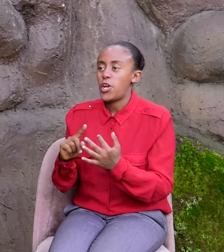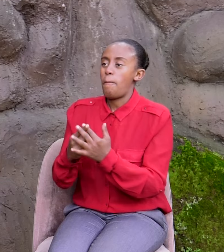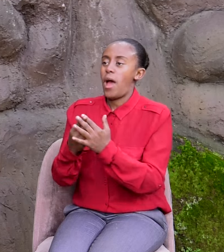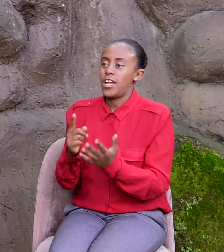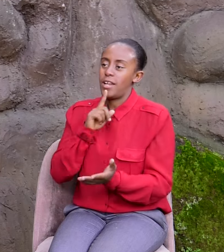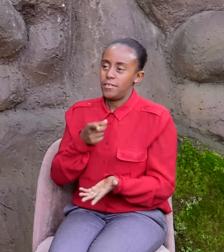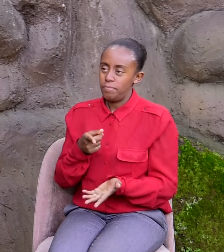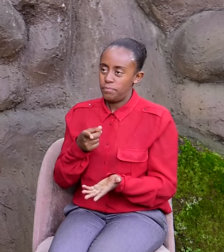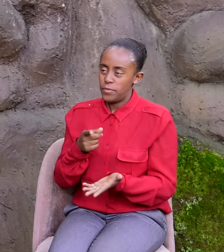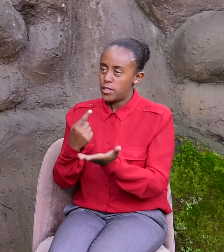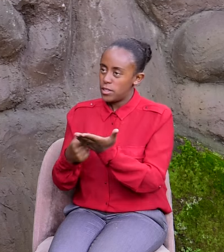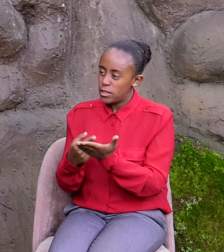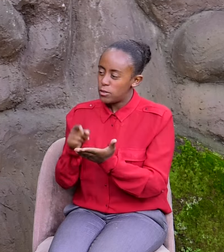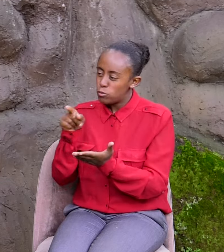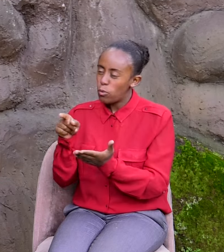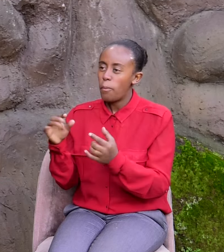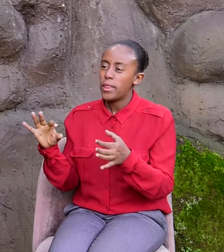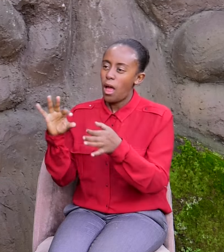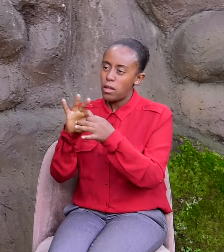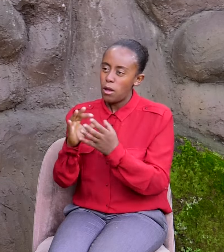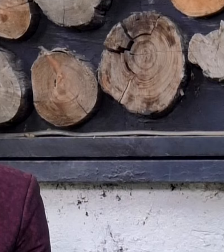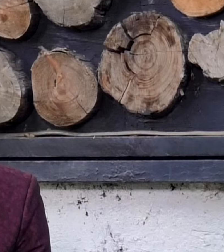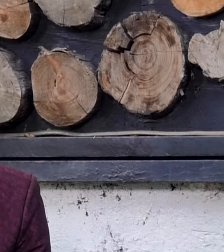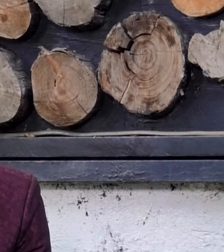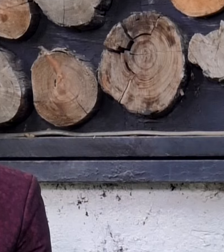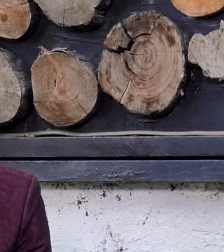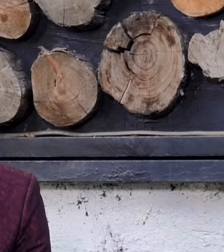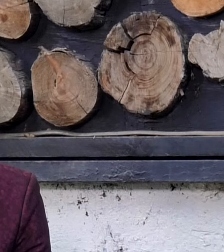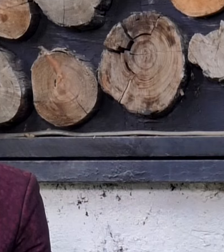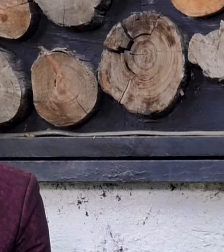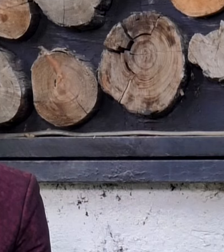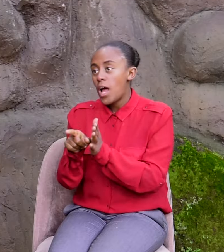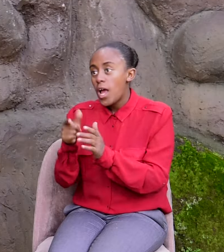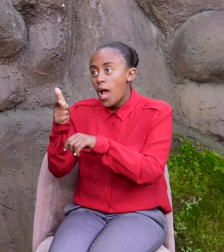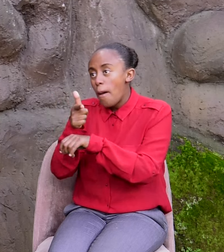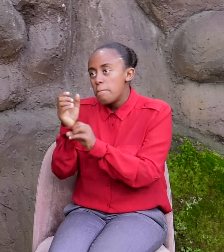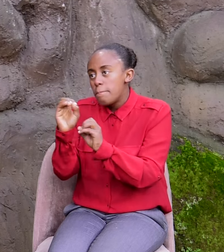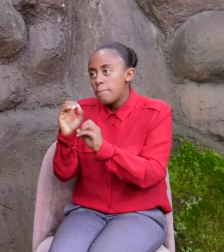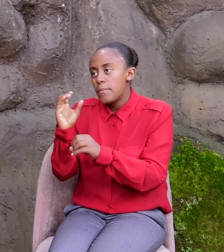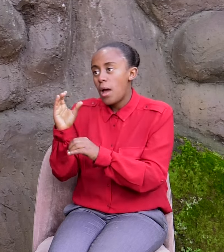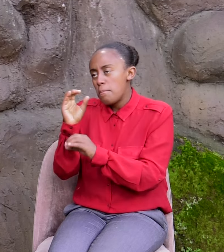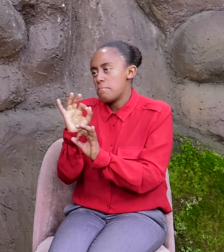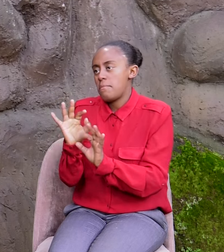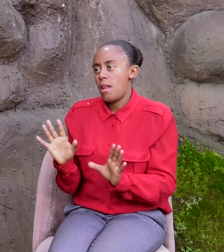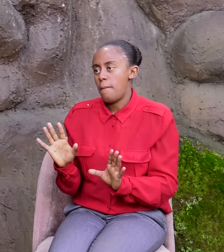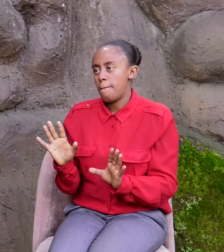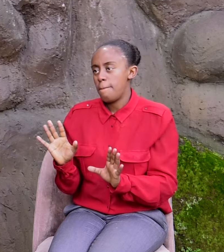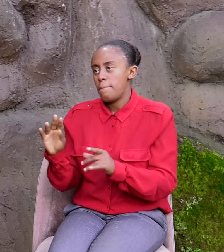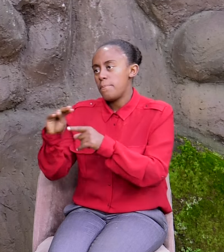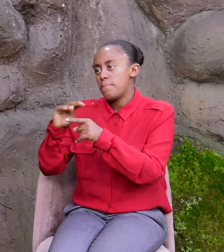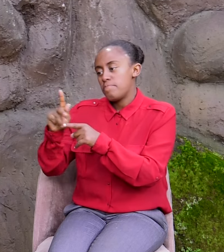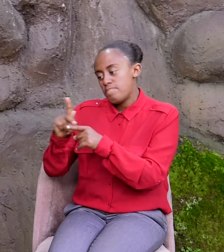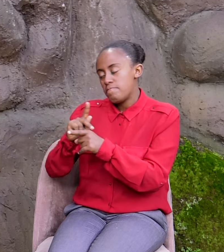ነው። እና እሱ ጋር በተያያዘ ብዙ ችግሮች ነበሩ። ለምሳሌ ካሜራ አልነበረም። ፕራክቲስ